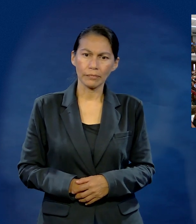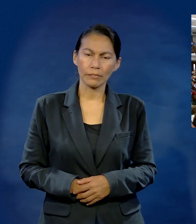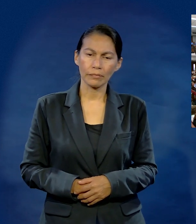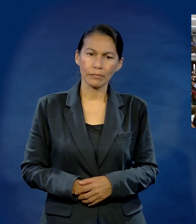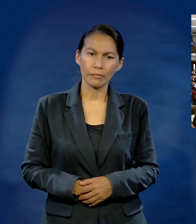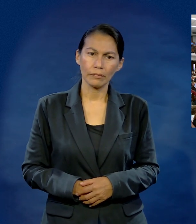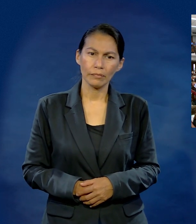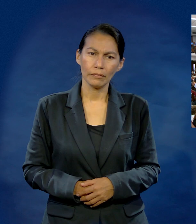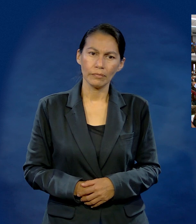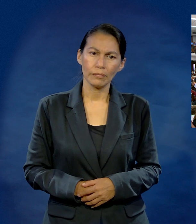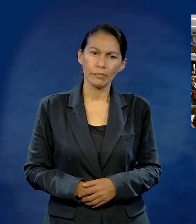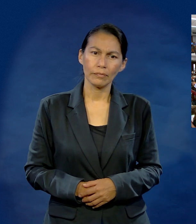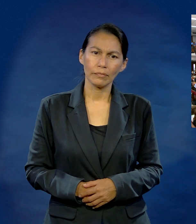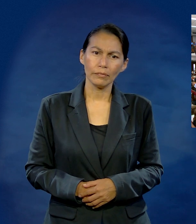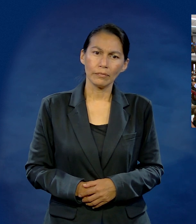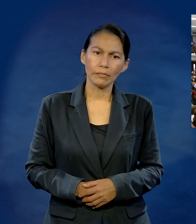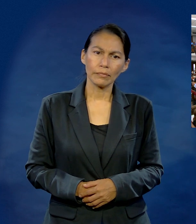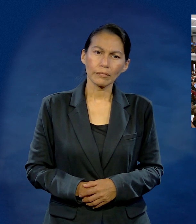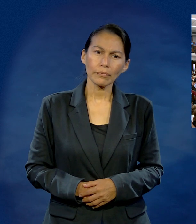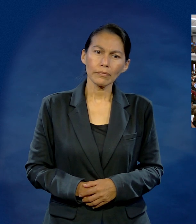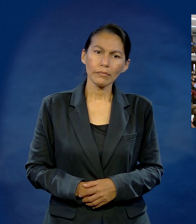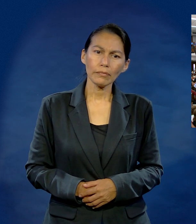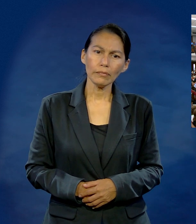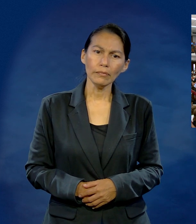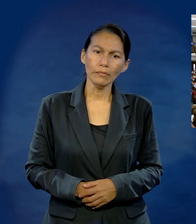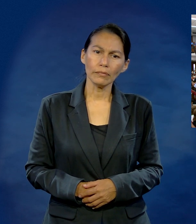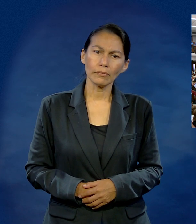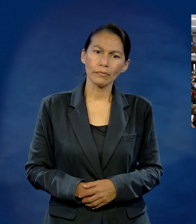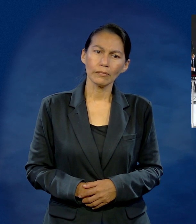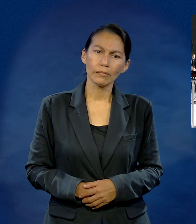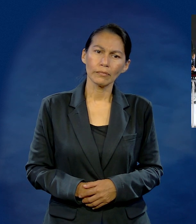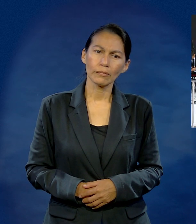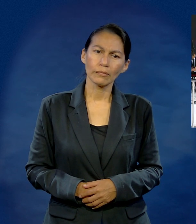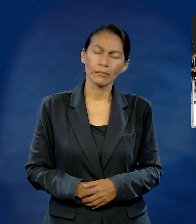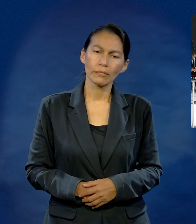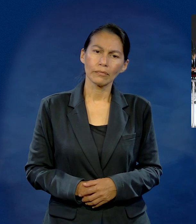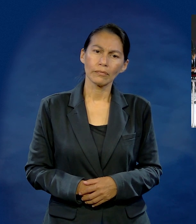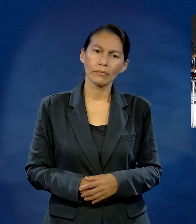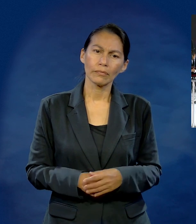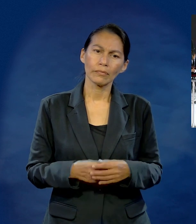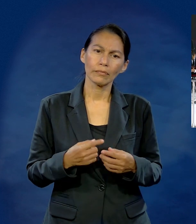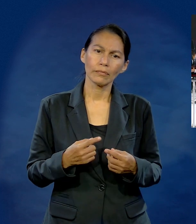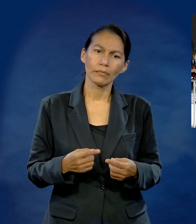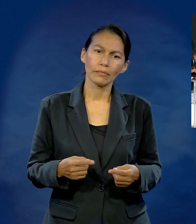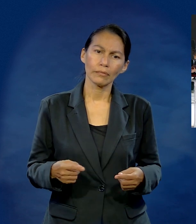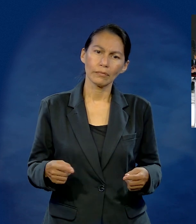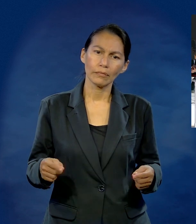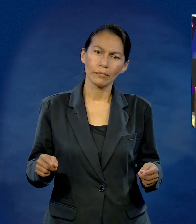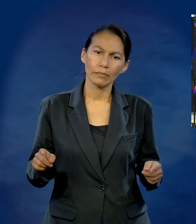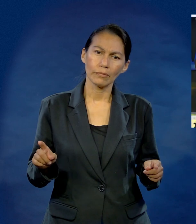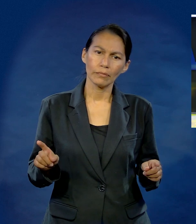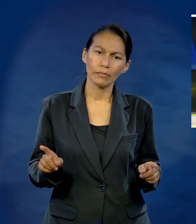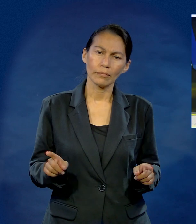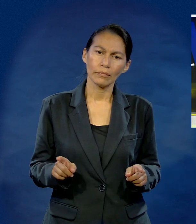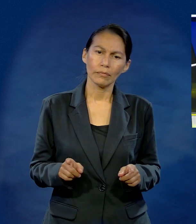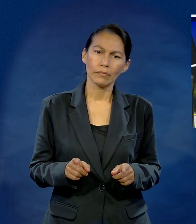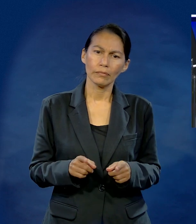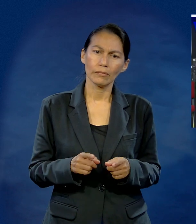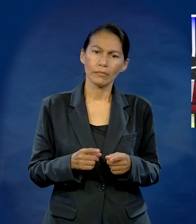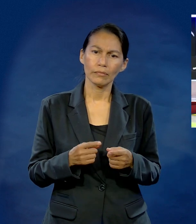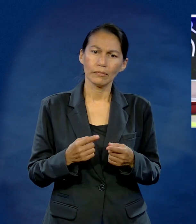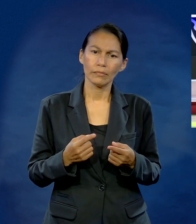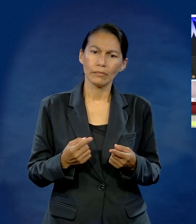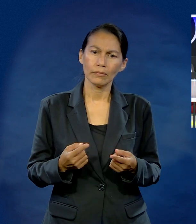dije, esta iglesia prácticamente es el cielo, yo lo creo. Pero es posible que entre nosotros o a través de las